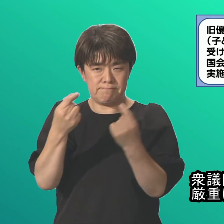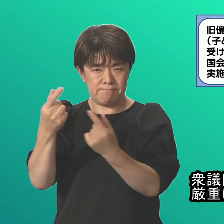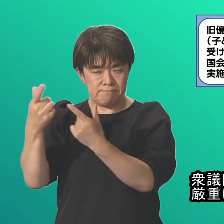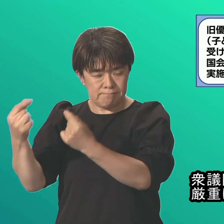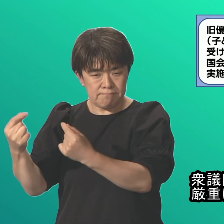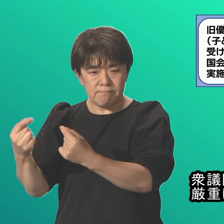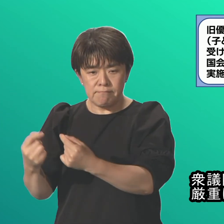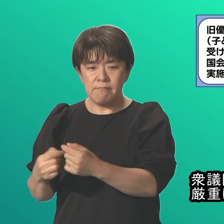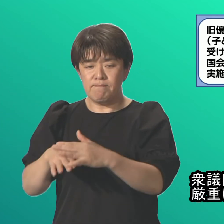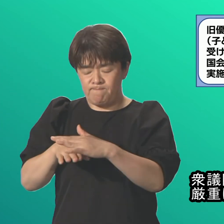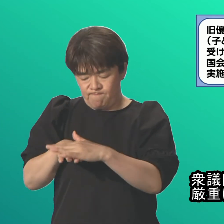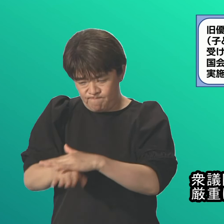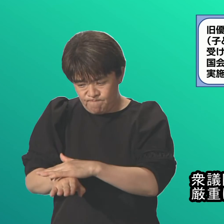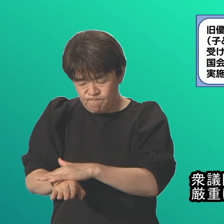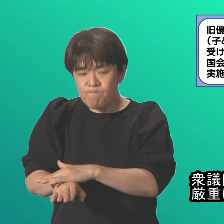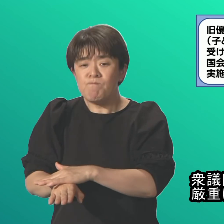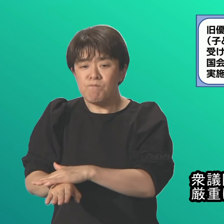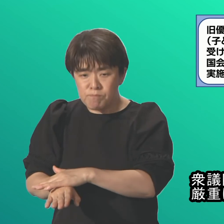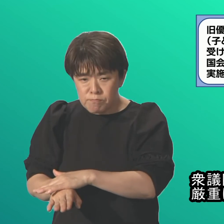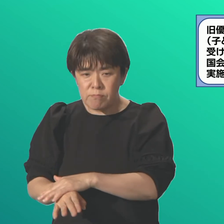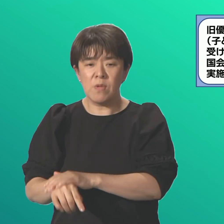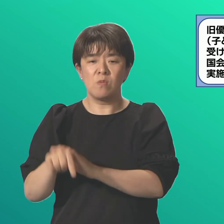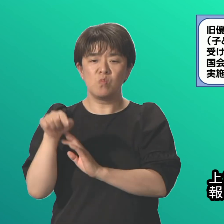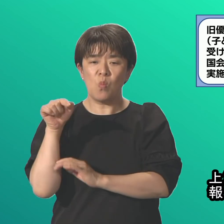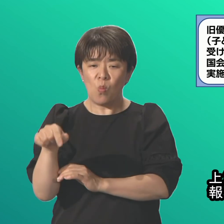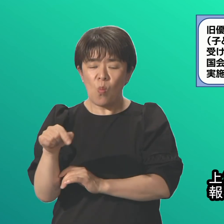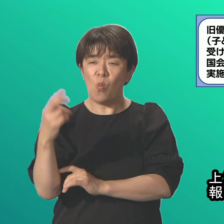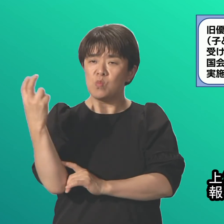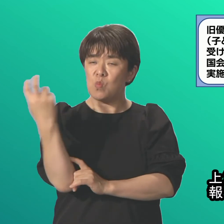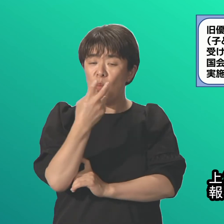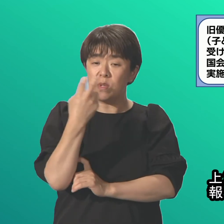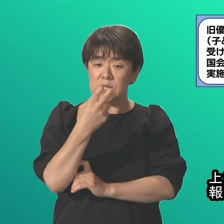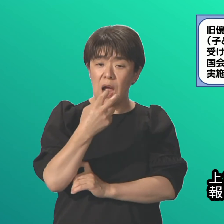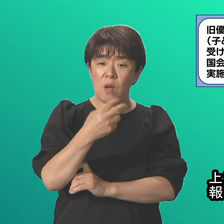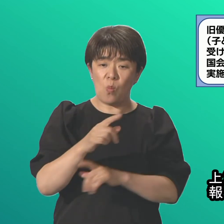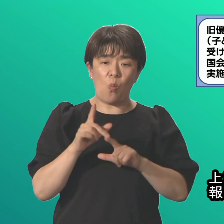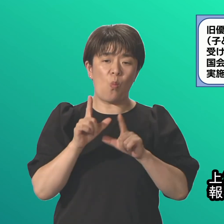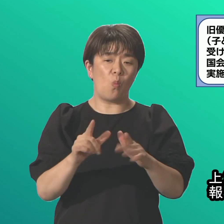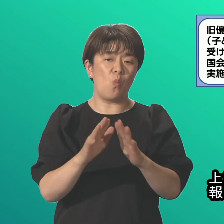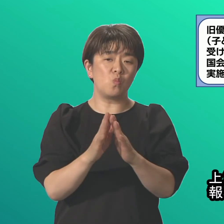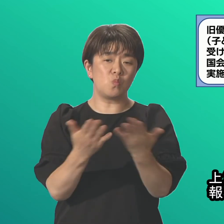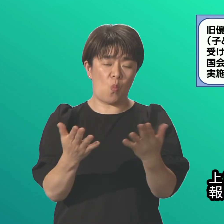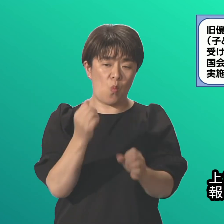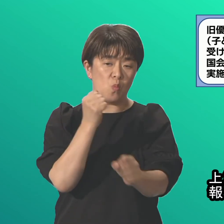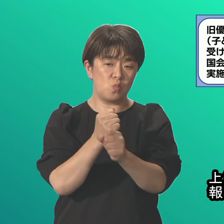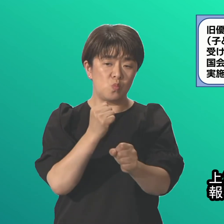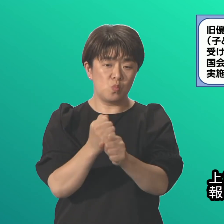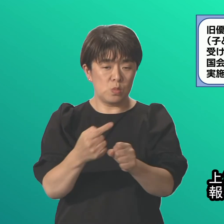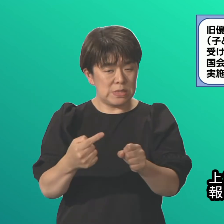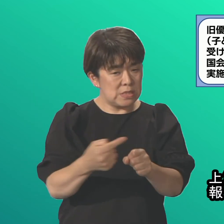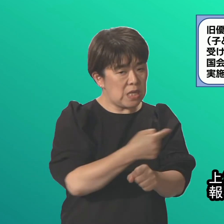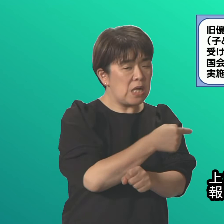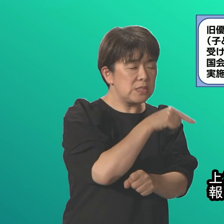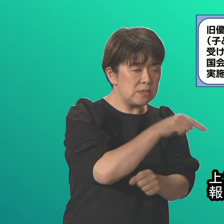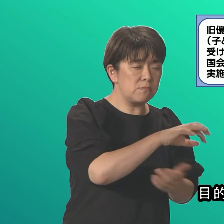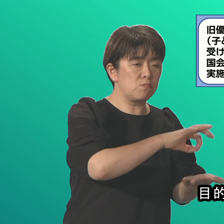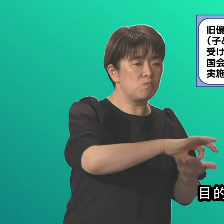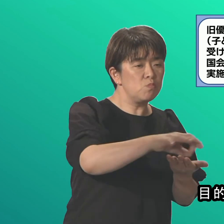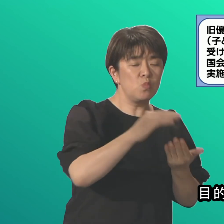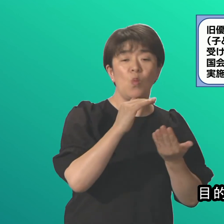厳重に保管し、上記調査の報告書作成以外の目的には